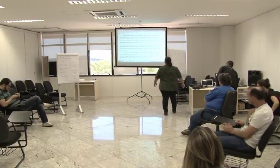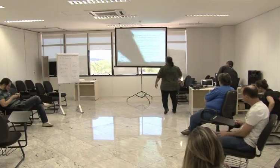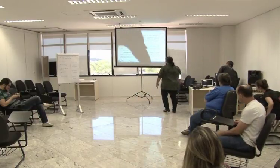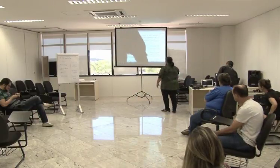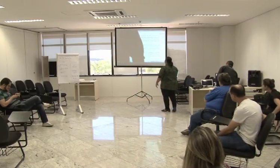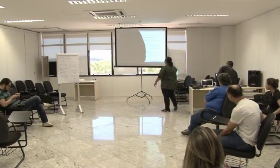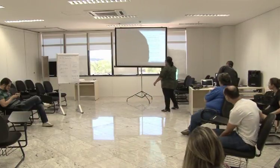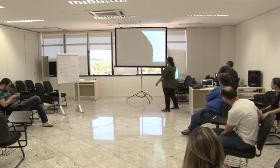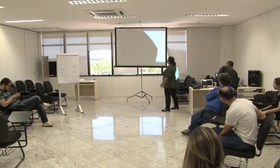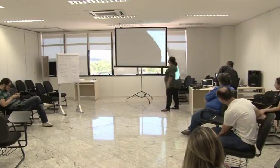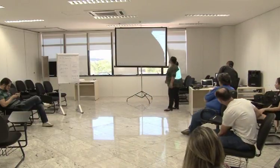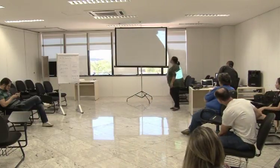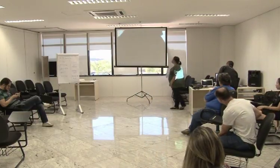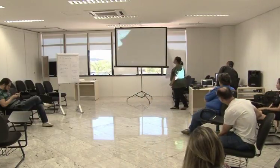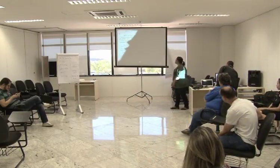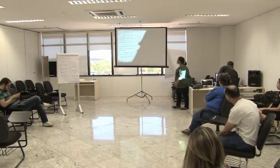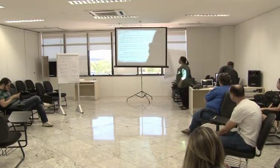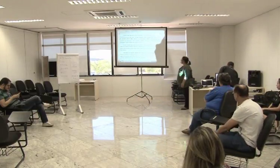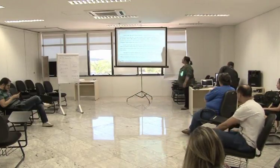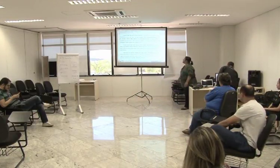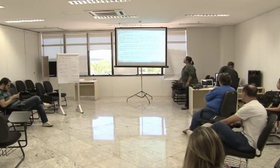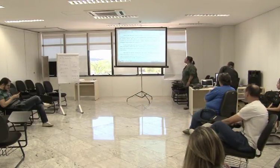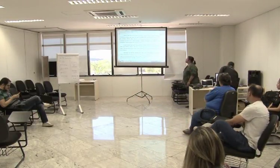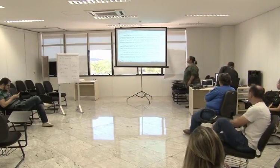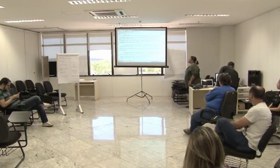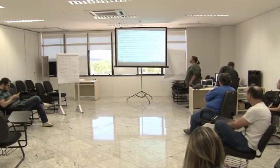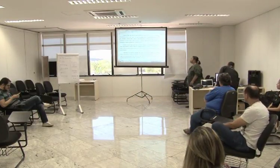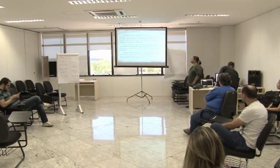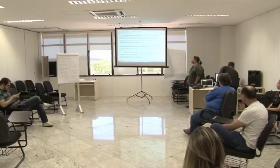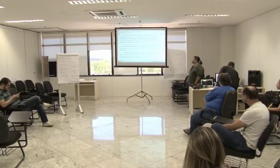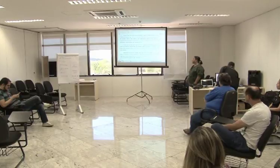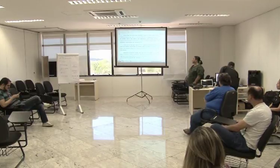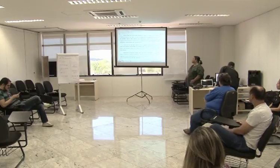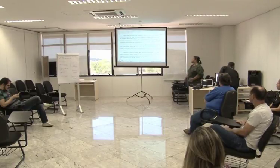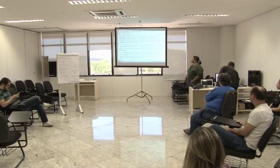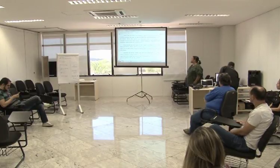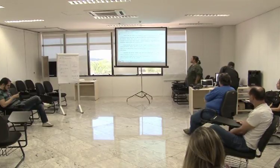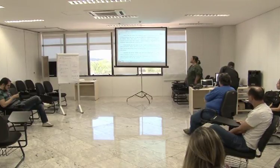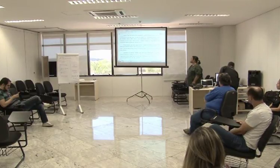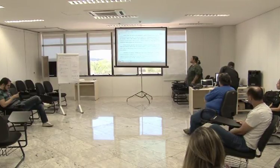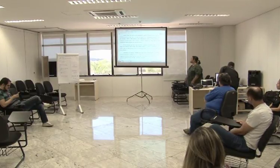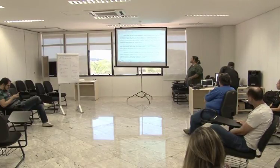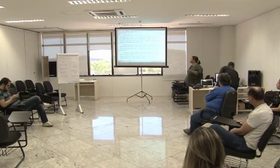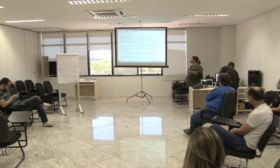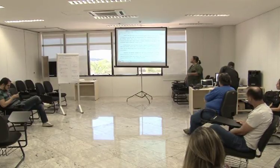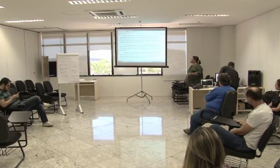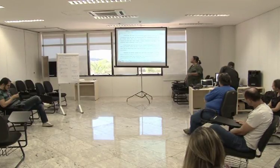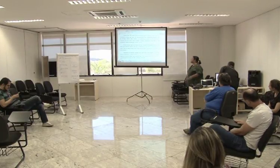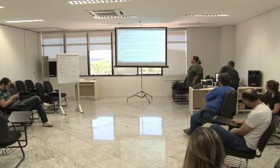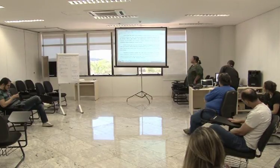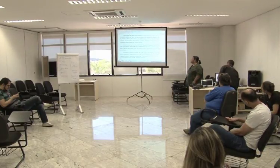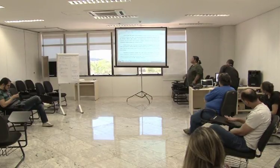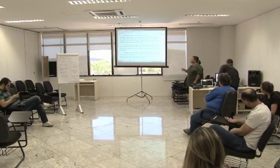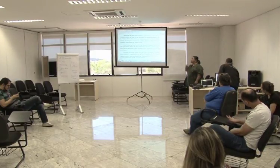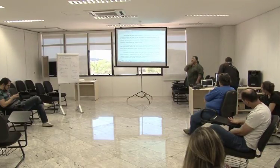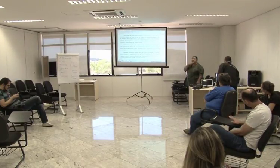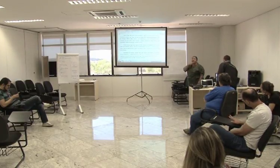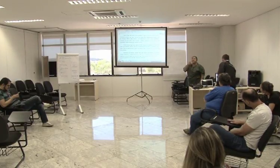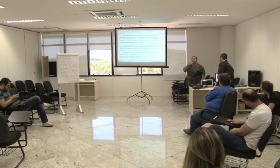Um dia nós 4 não conseguimos dinheiro com as vendas. Eu acho que você está indo mais para o total. Eu usaria esse